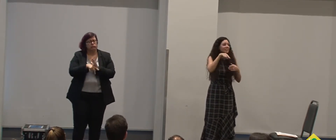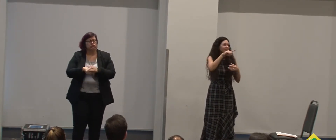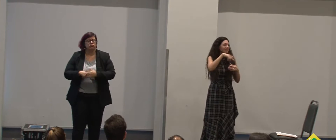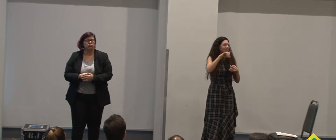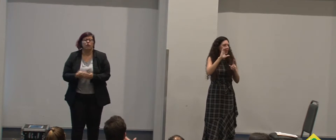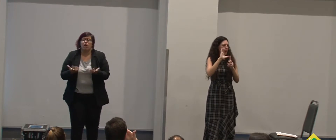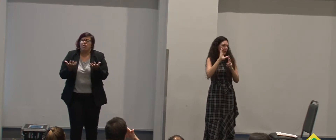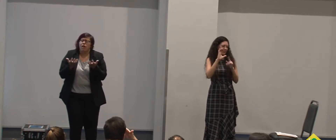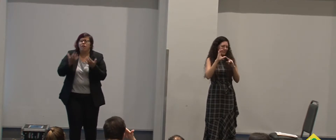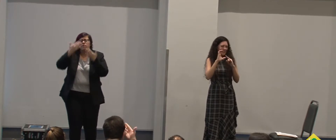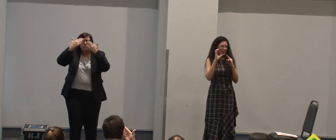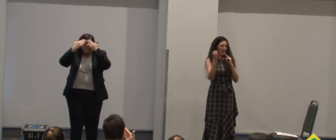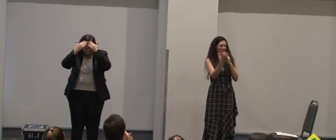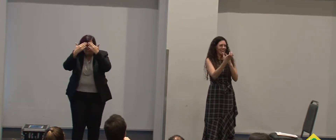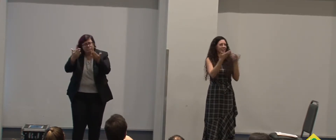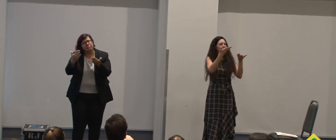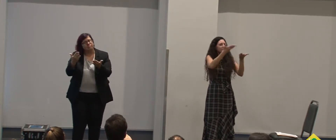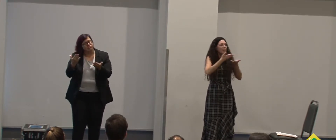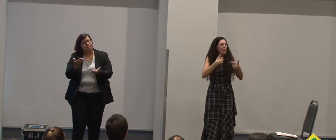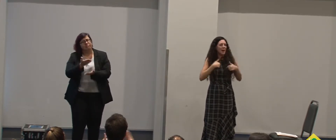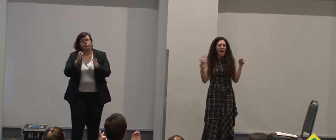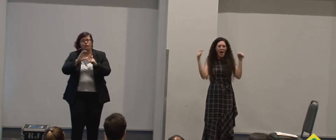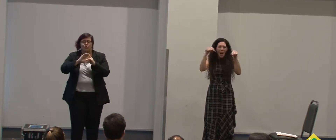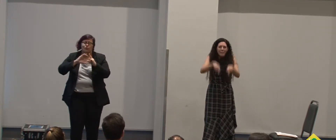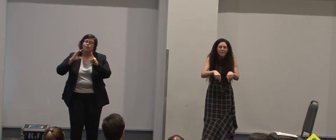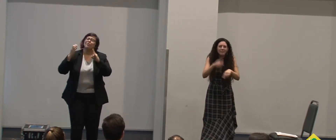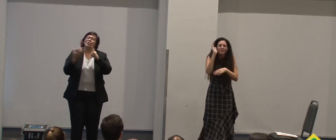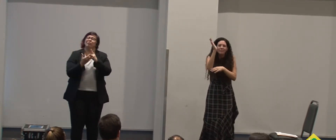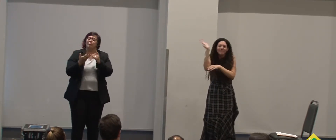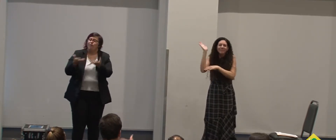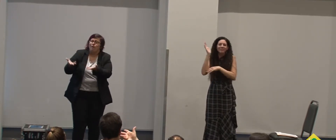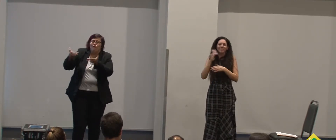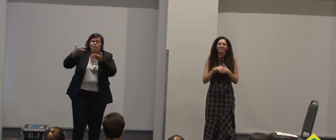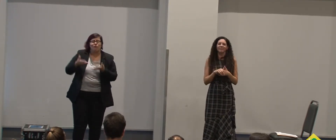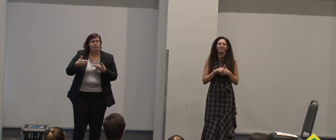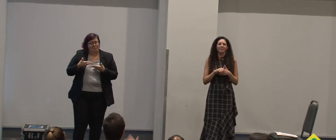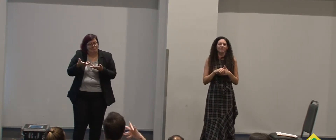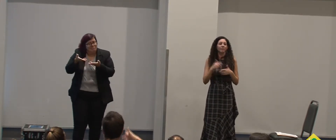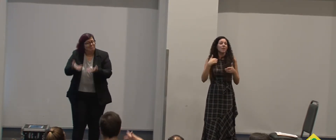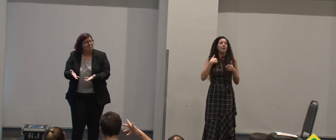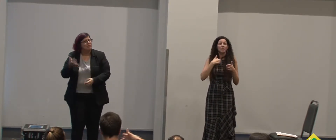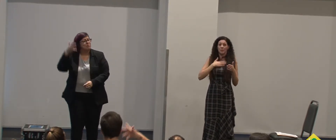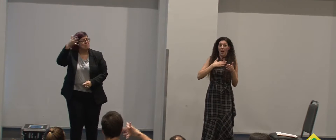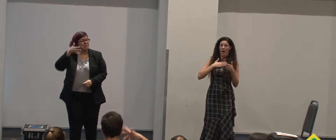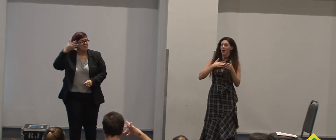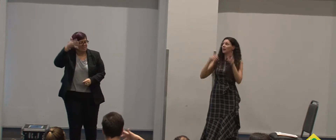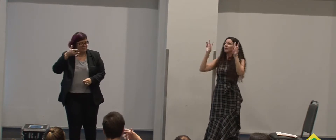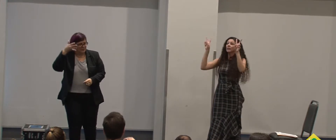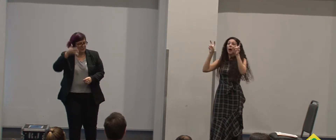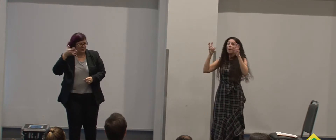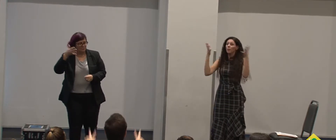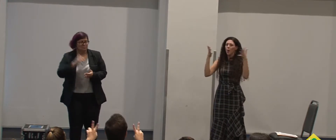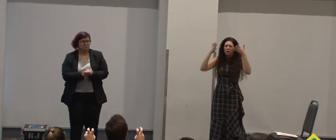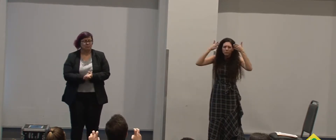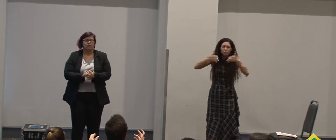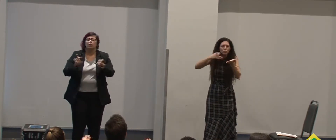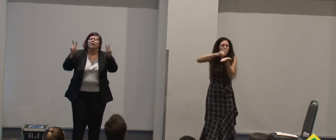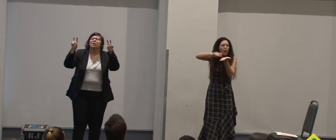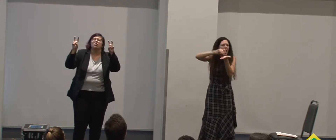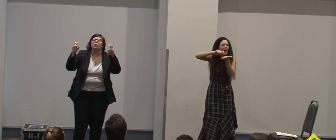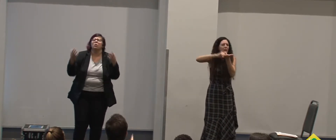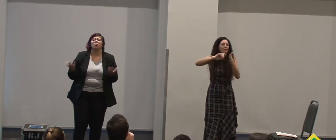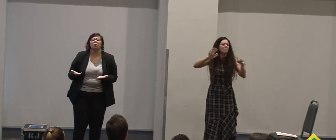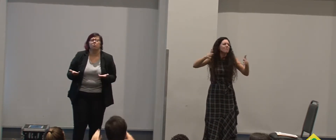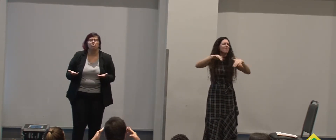atuo no trabalho com esses alunos e queria agradecer ao COINES por este convite, por ter me